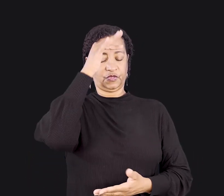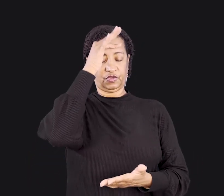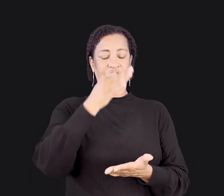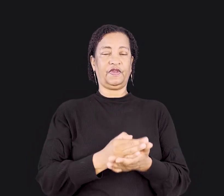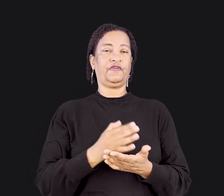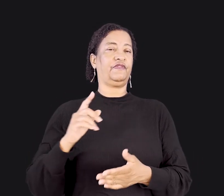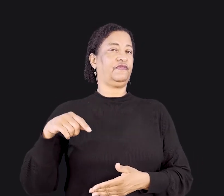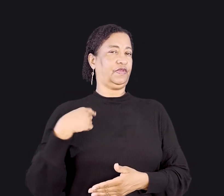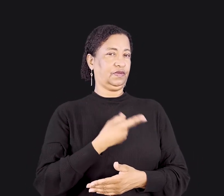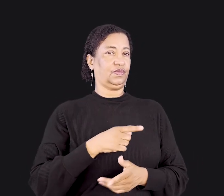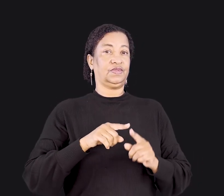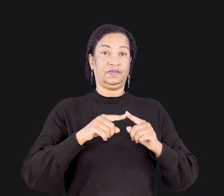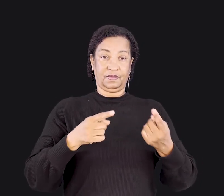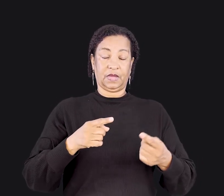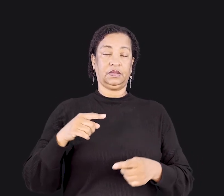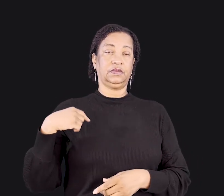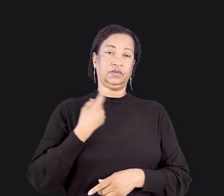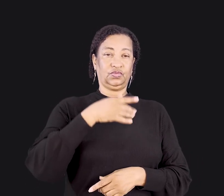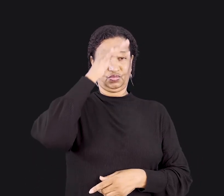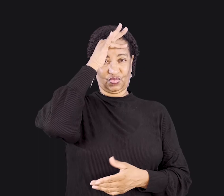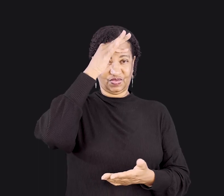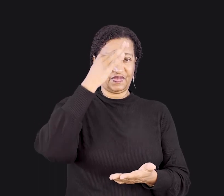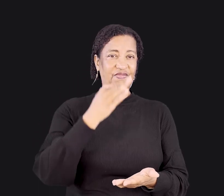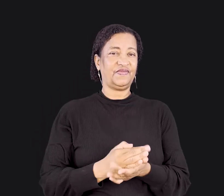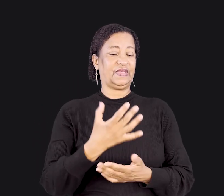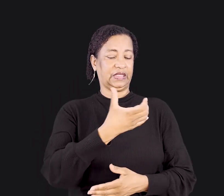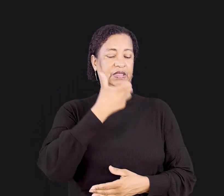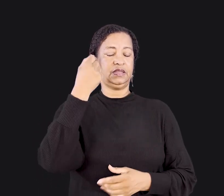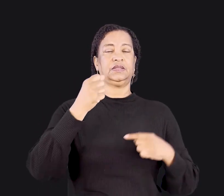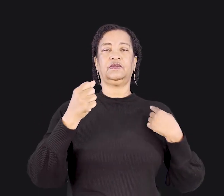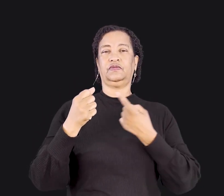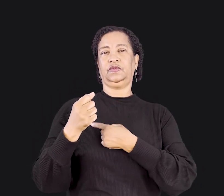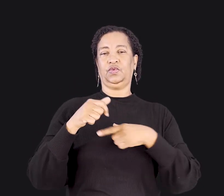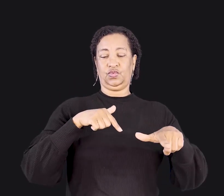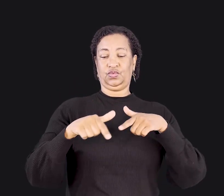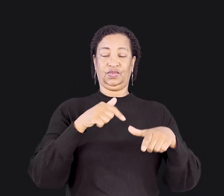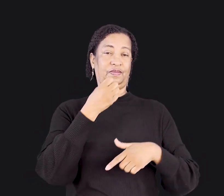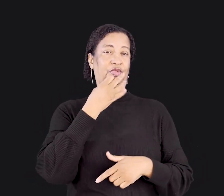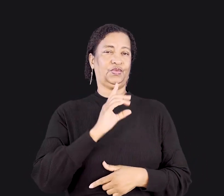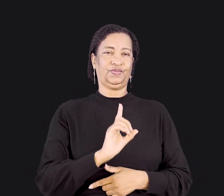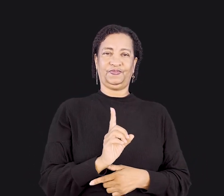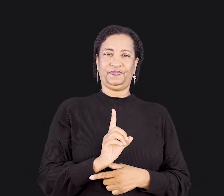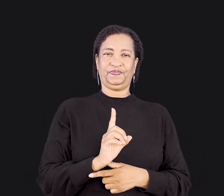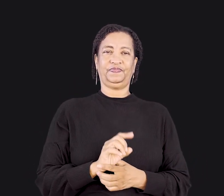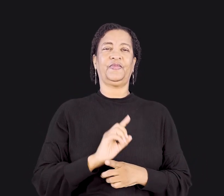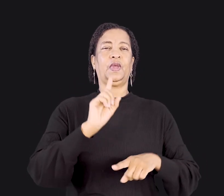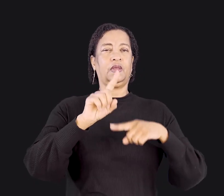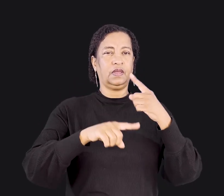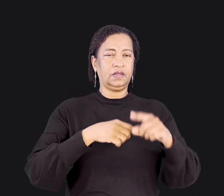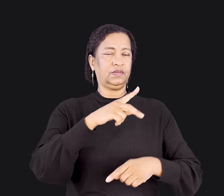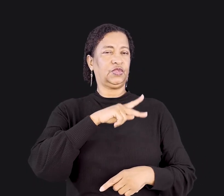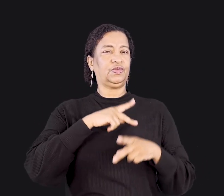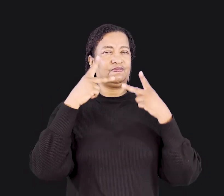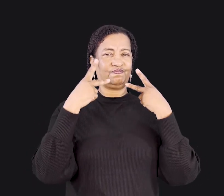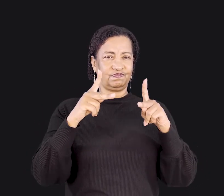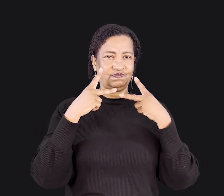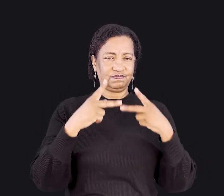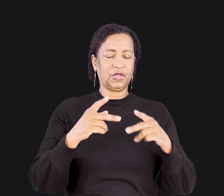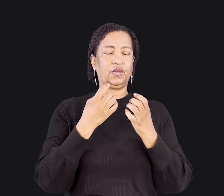fé. Mas é a nossa fé que nos salva, não as nossas boas obras. Depois que Paulo pregou o evangelho de salvação